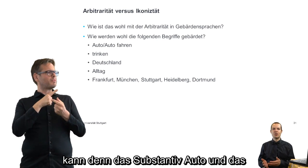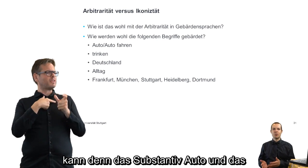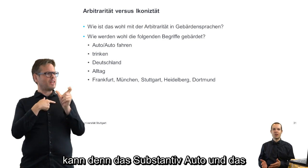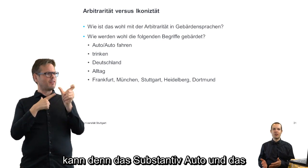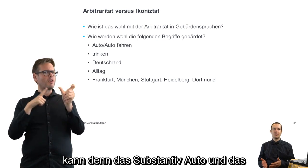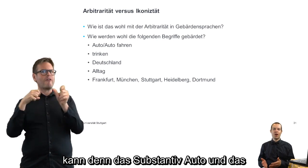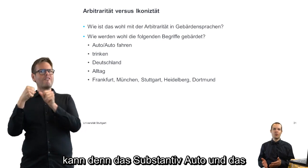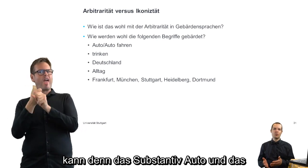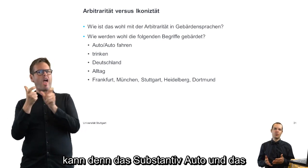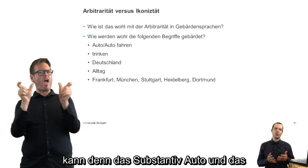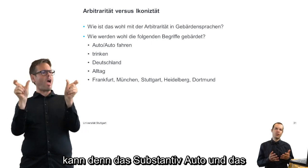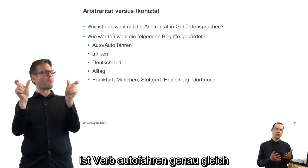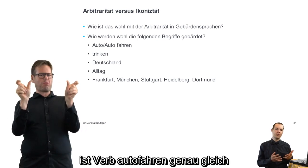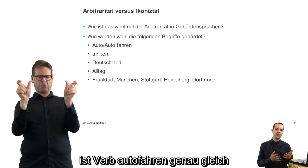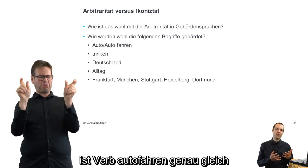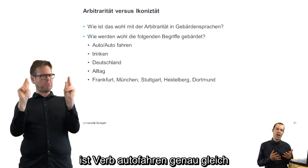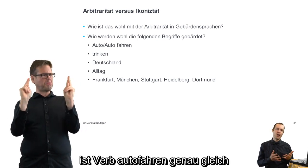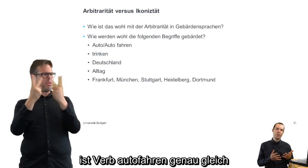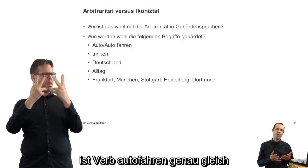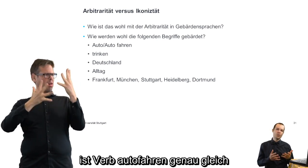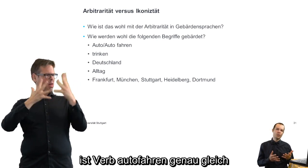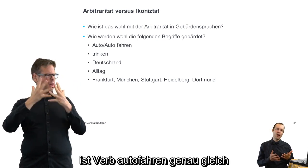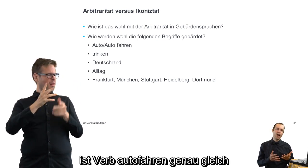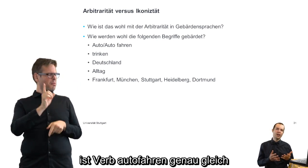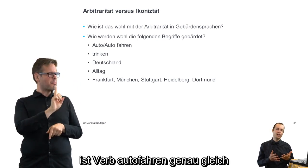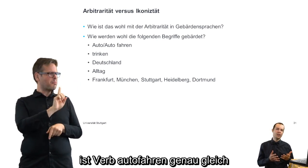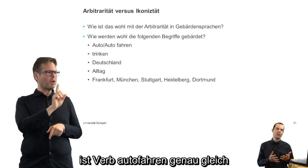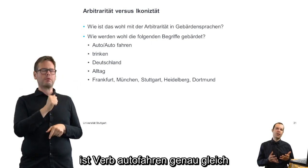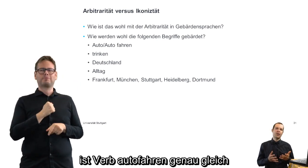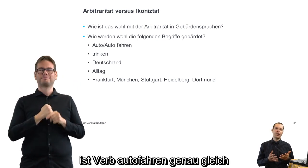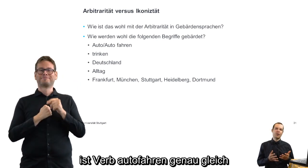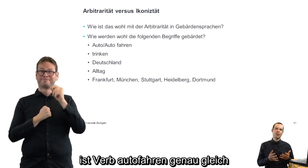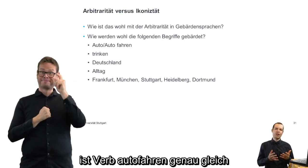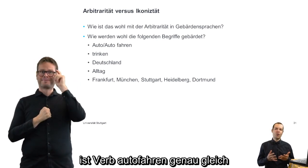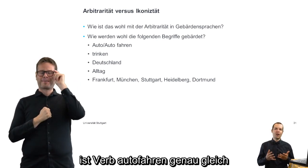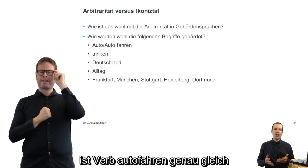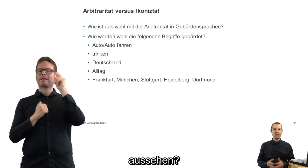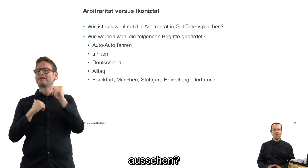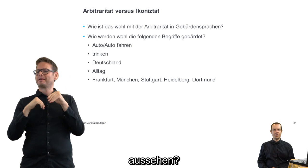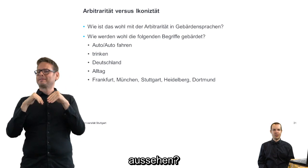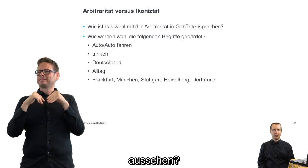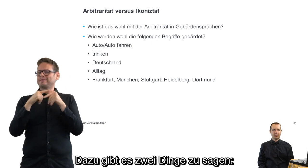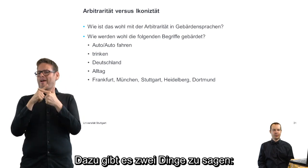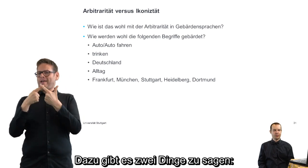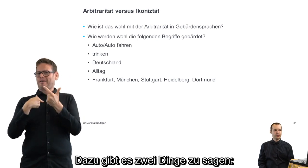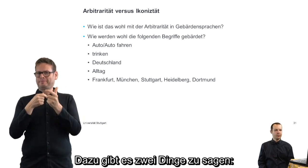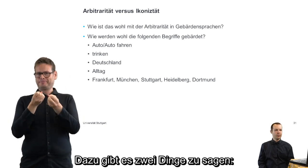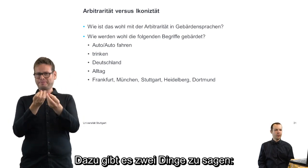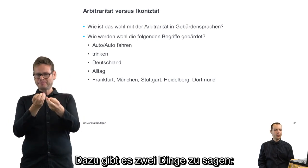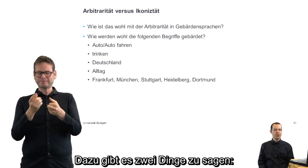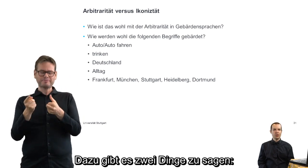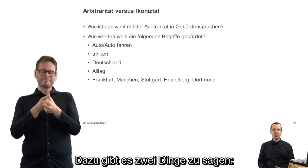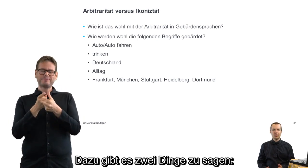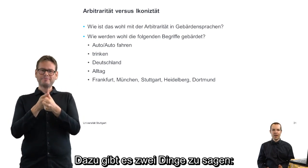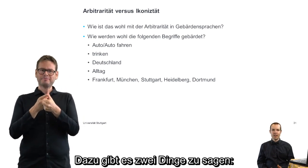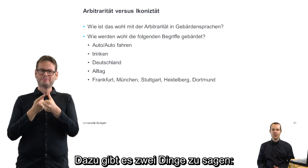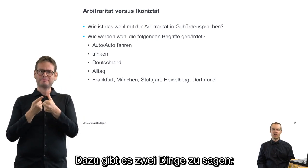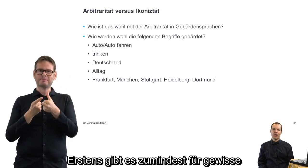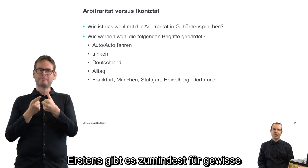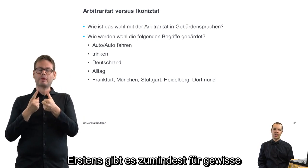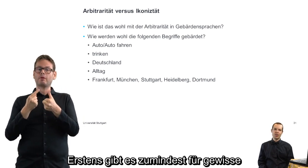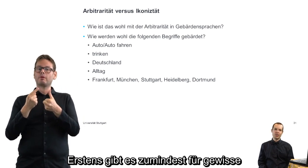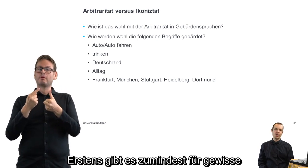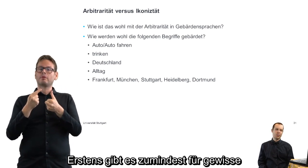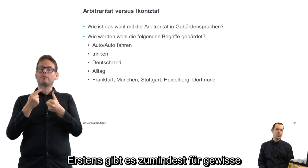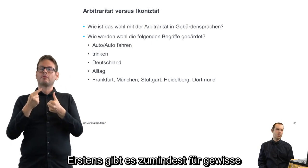kann denn das Substantiv Auto und das Verb Autofahren genau gleich aussehen. Dazu gibt es zwei Dinge